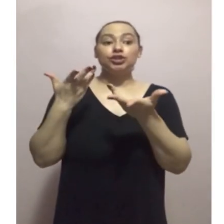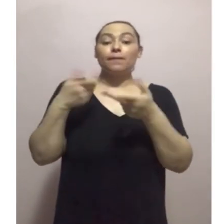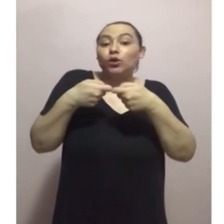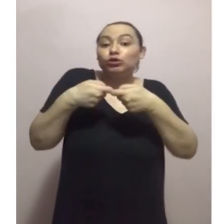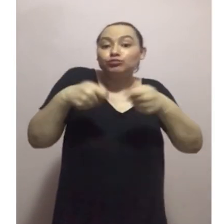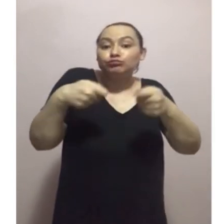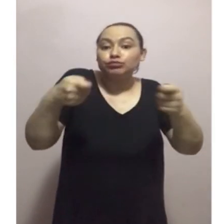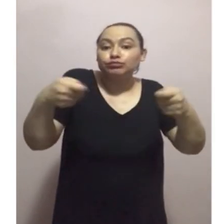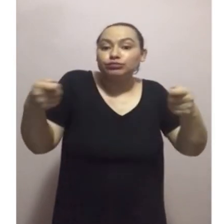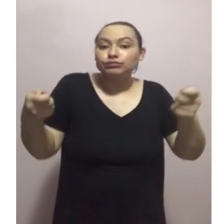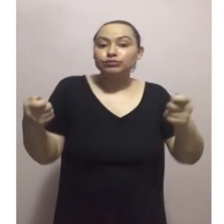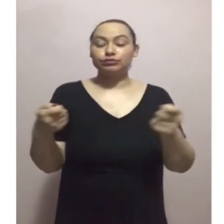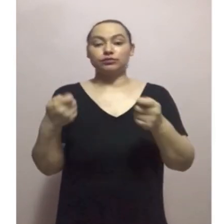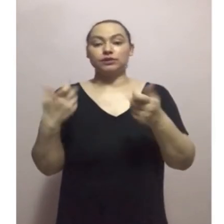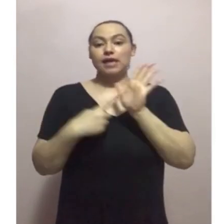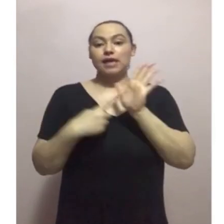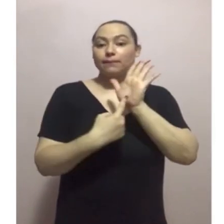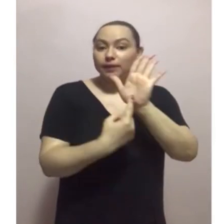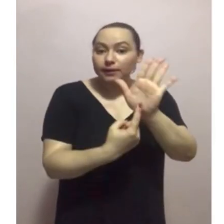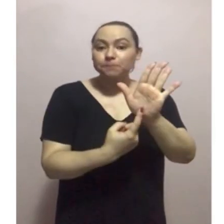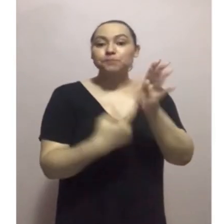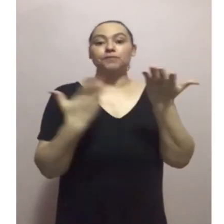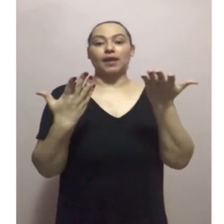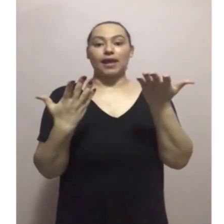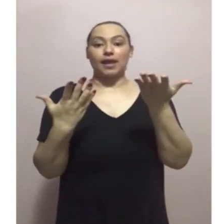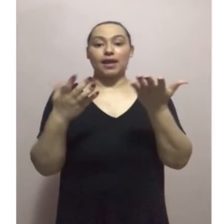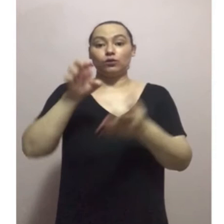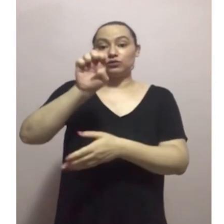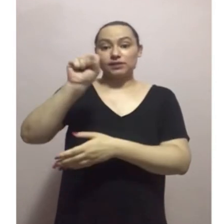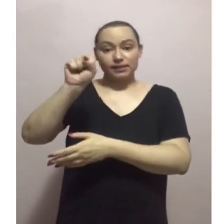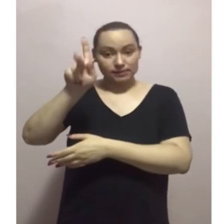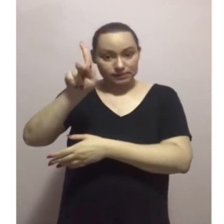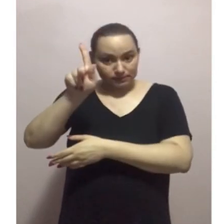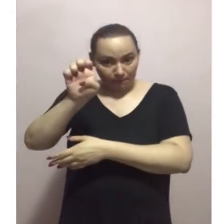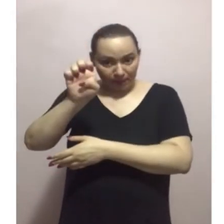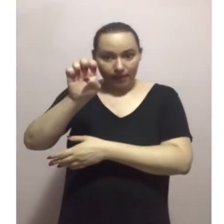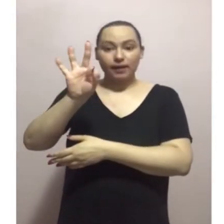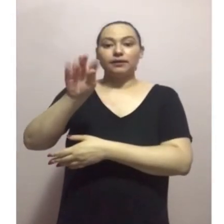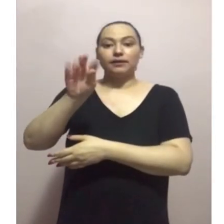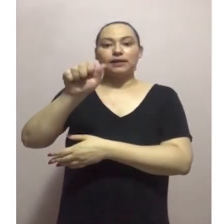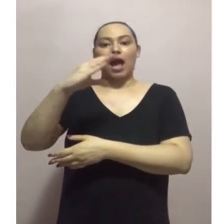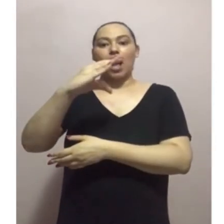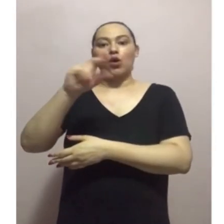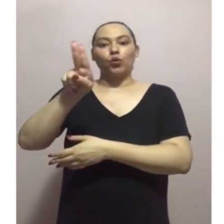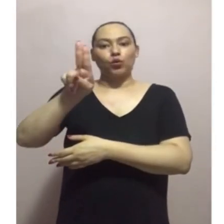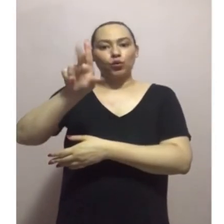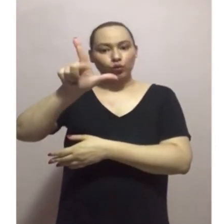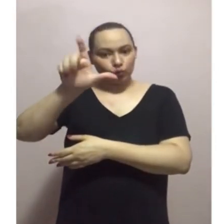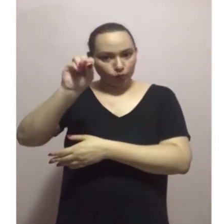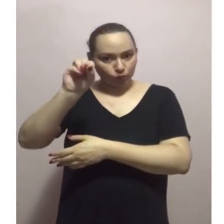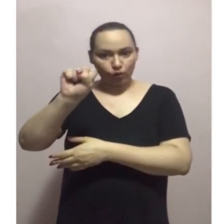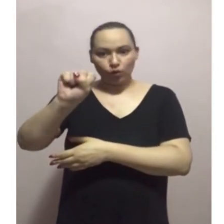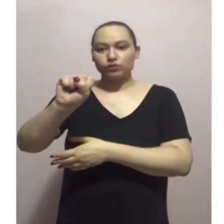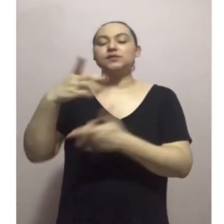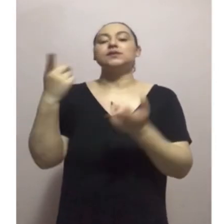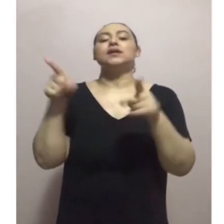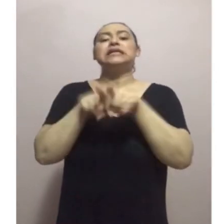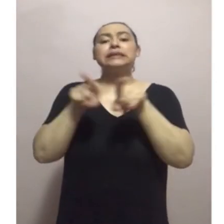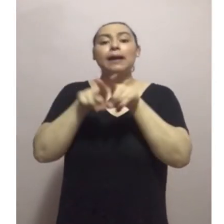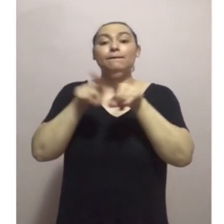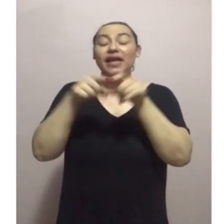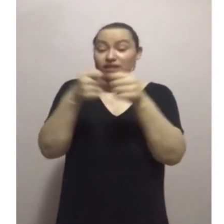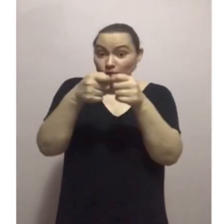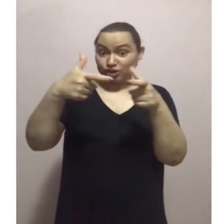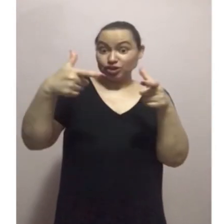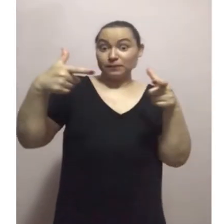os espetáculos, né? Eu corroboro com você dessa sensação de que a gente amplia o nosso trabalho em termos